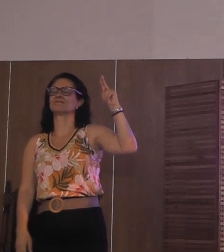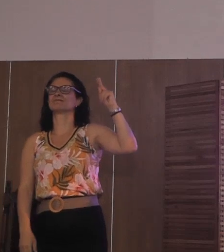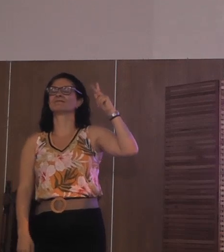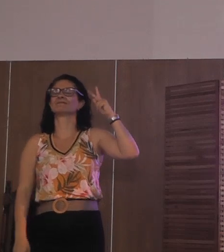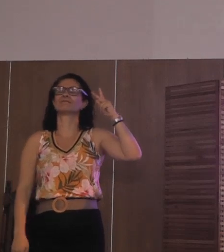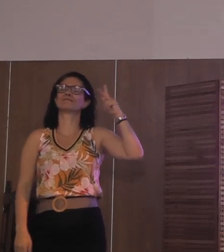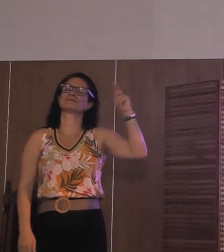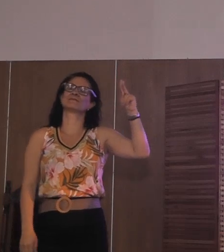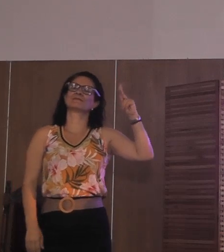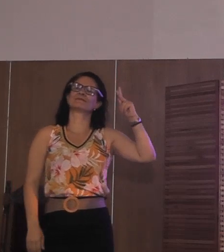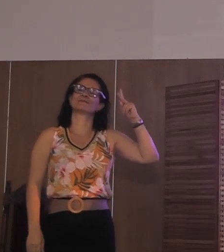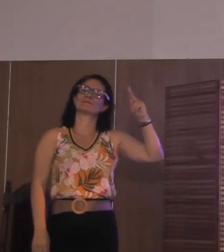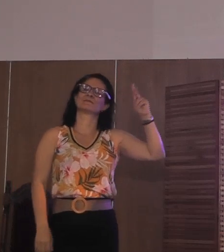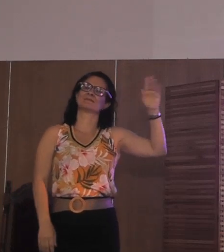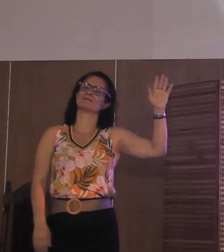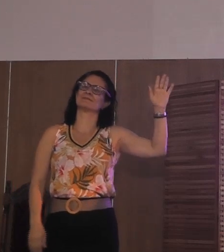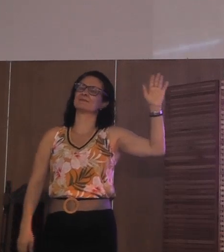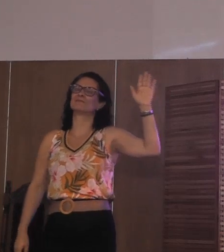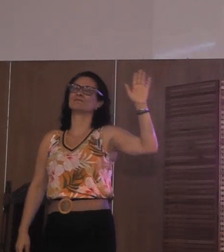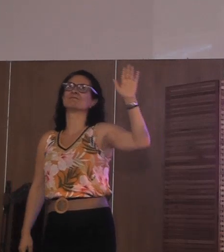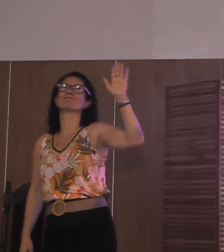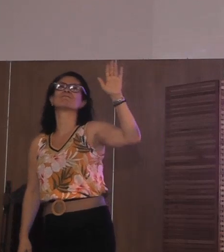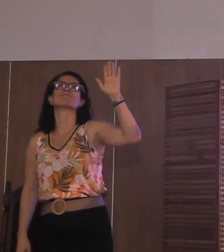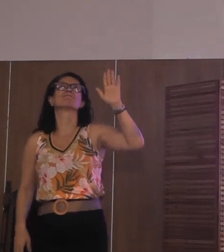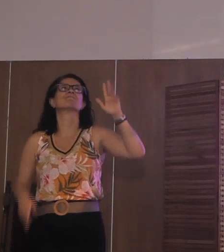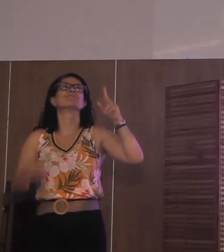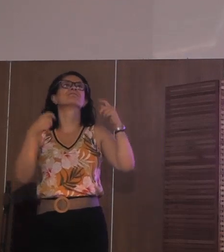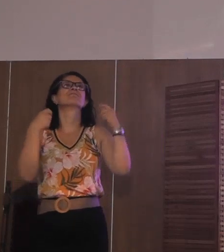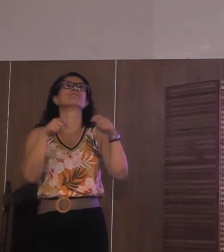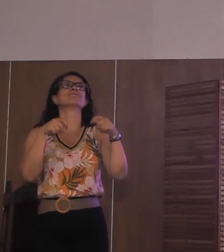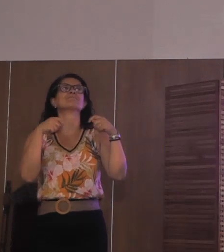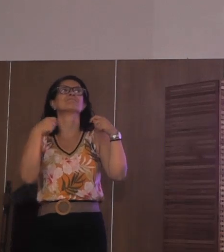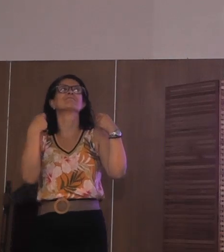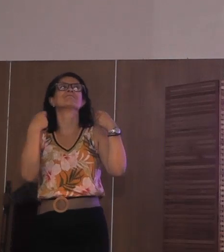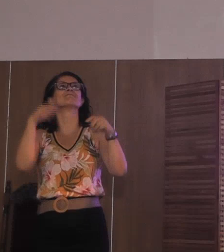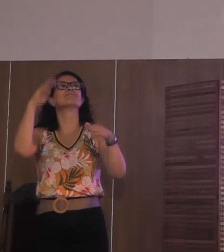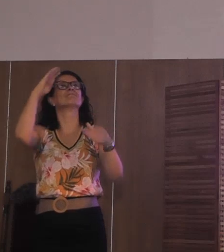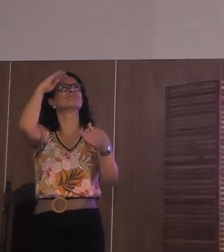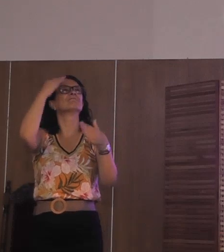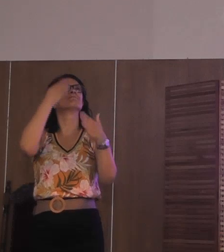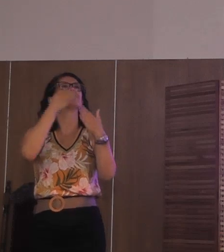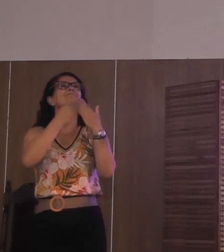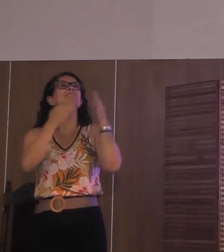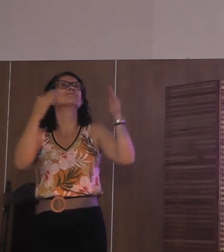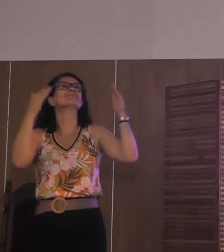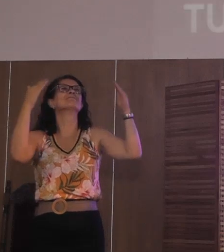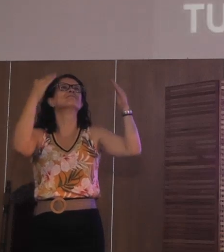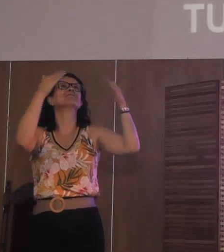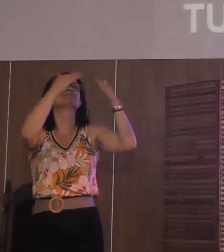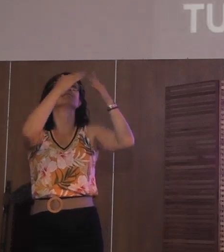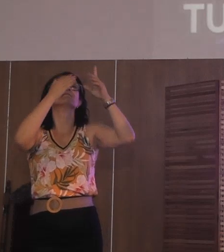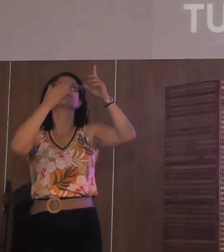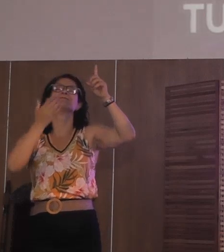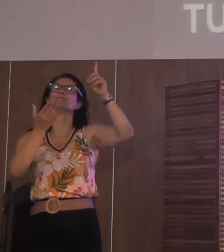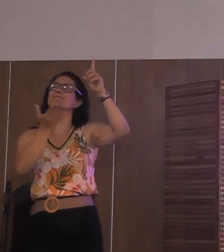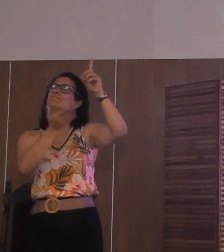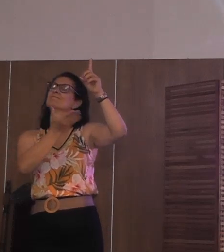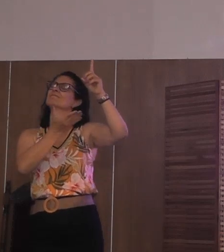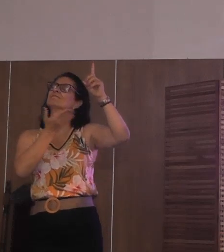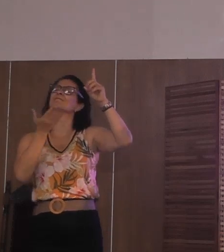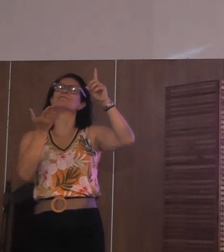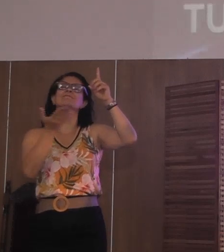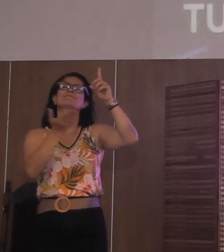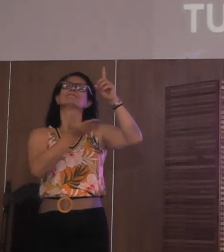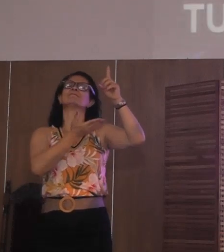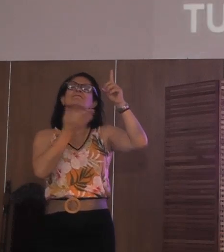Declarem, queridos, Mas preciso aprender a confiar. é tempo de confiar, em Ti. é